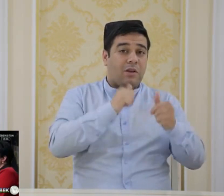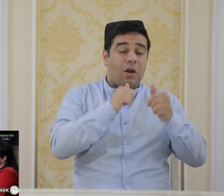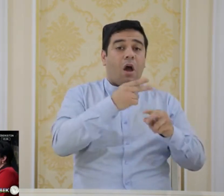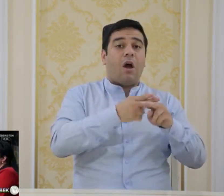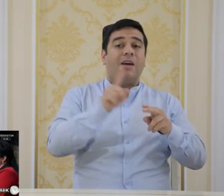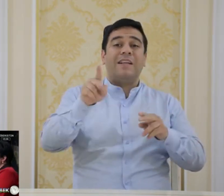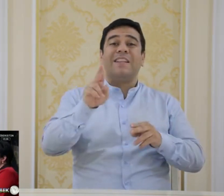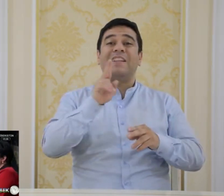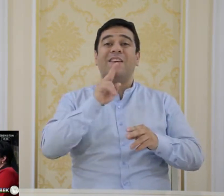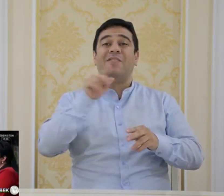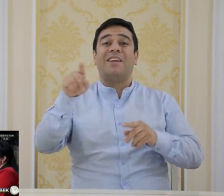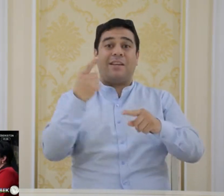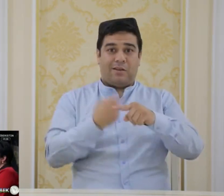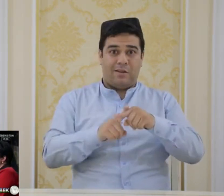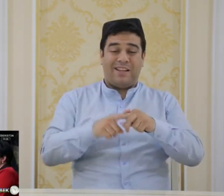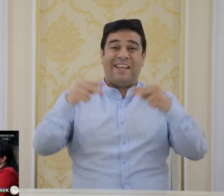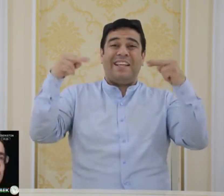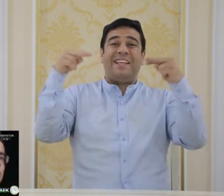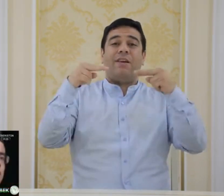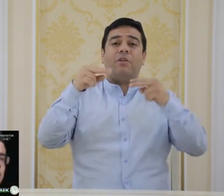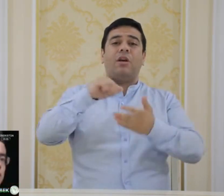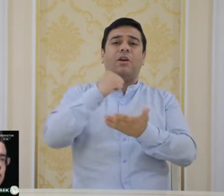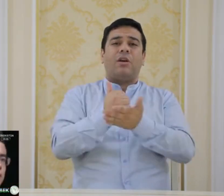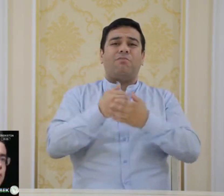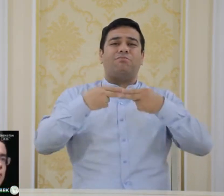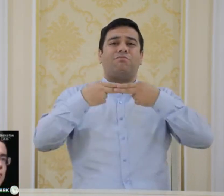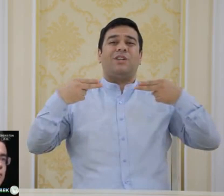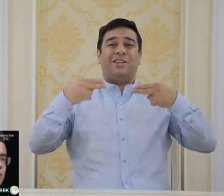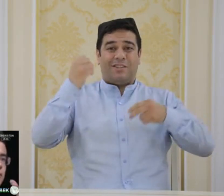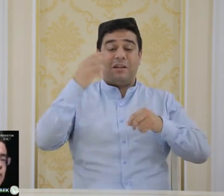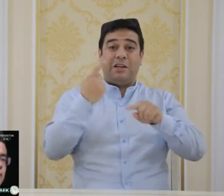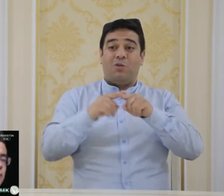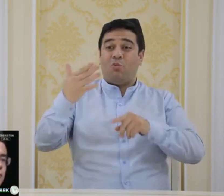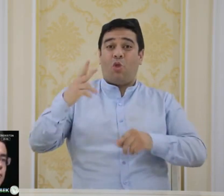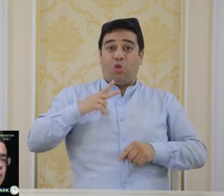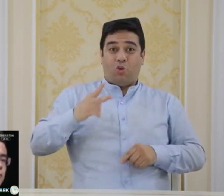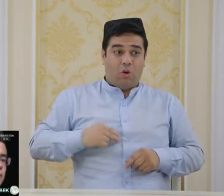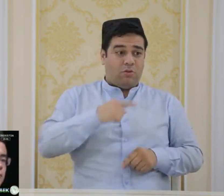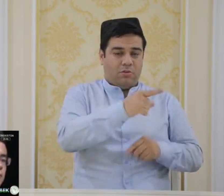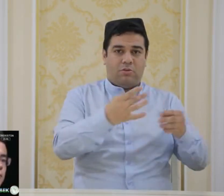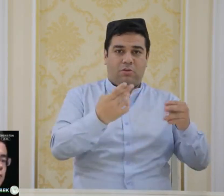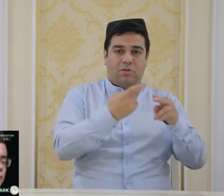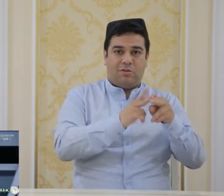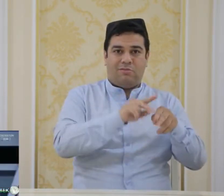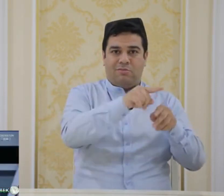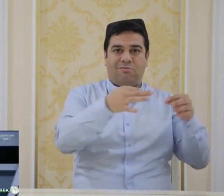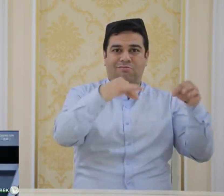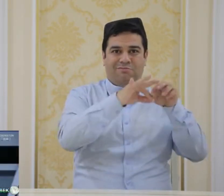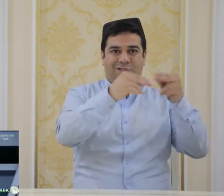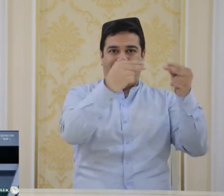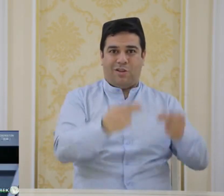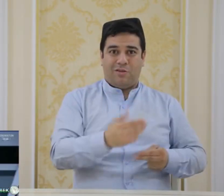borib yegavislarni boshlig'ini qizini Zaksdan o'tkazib, xotin qilib olgan. Men